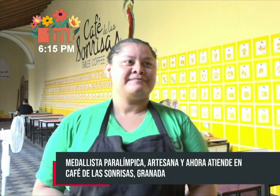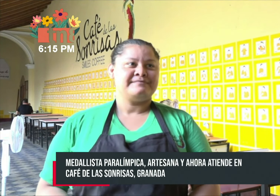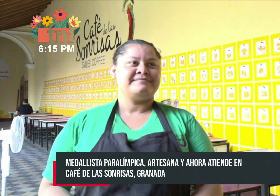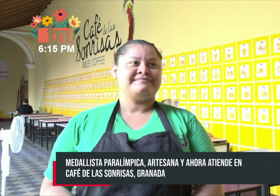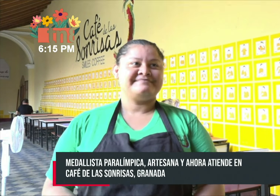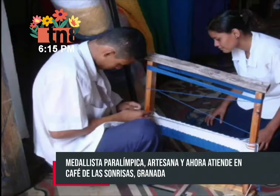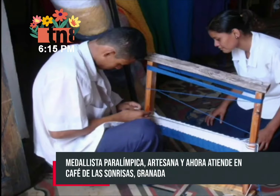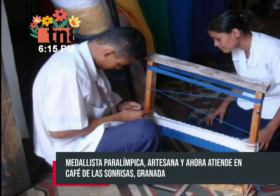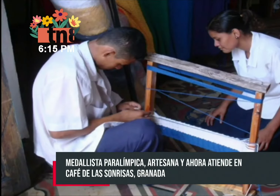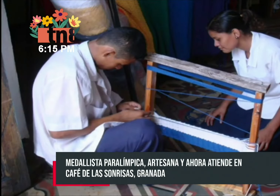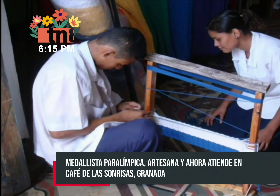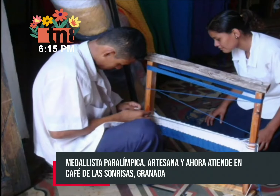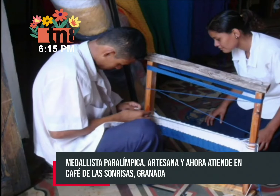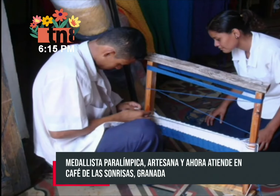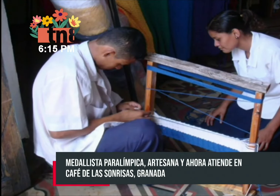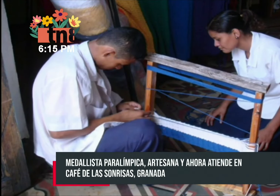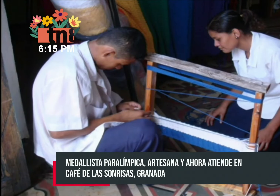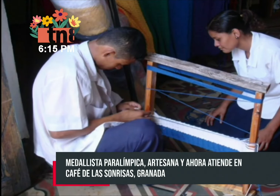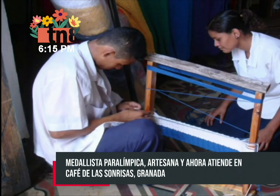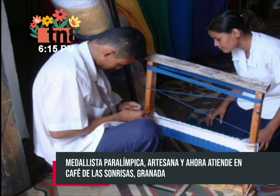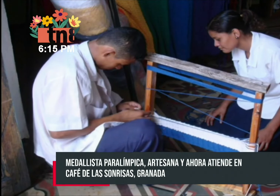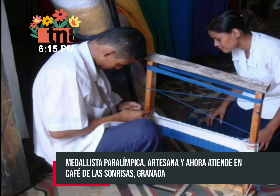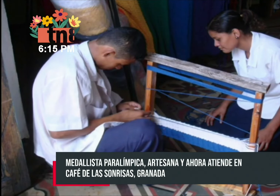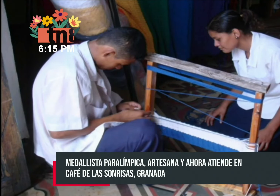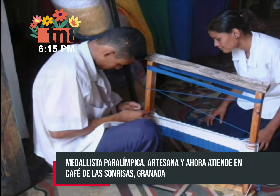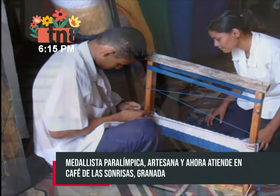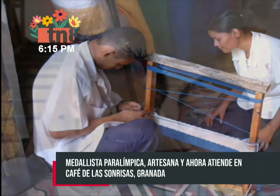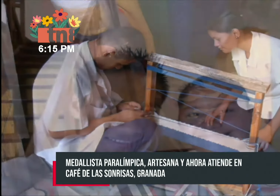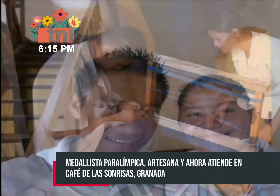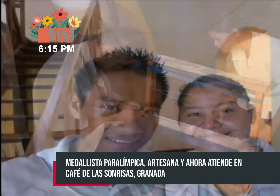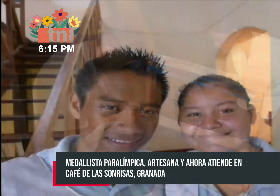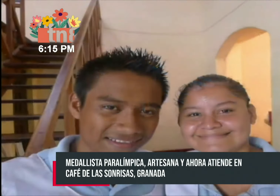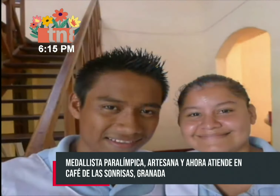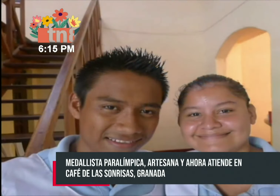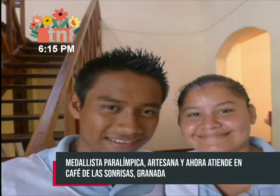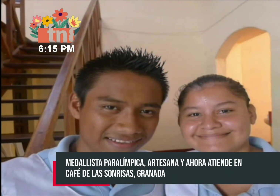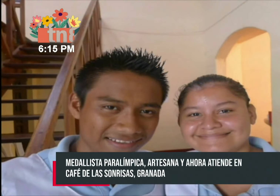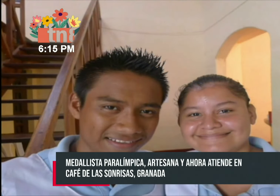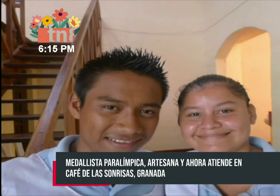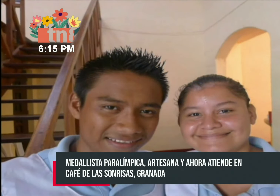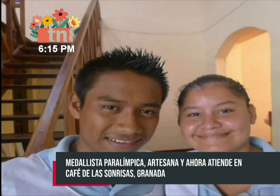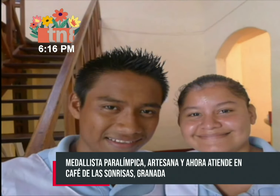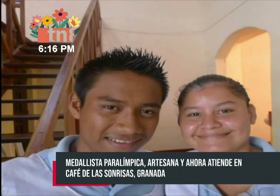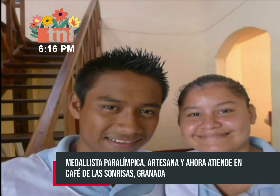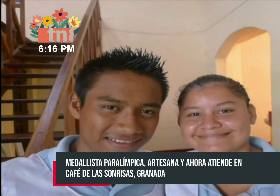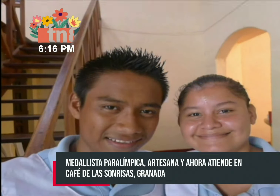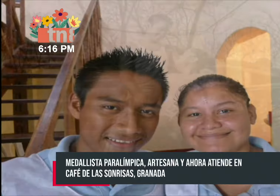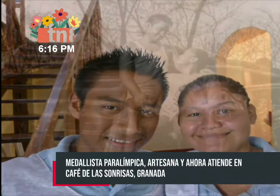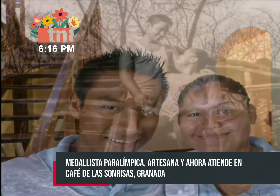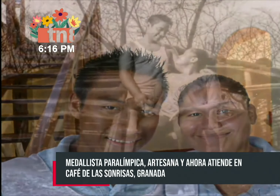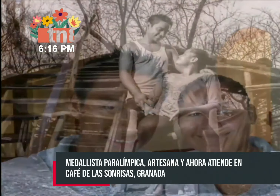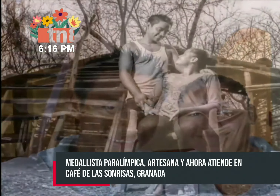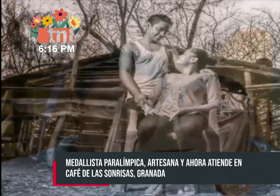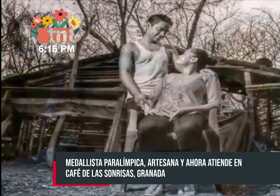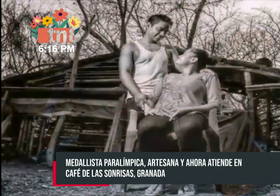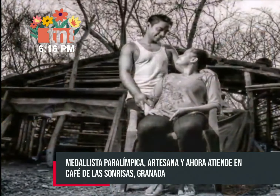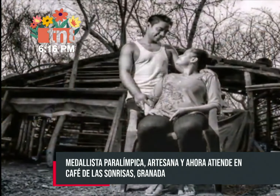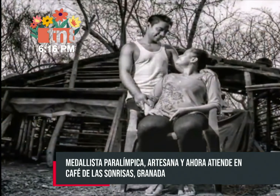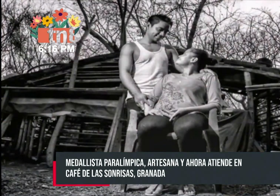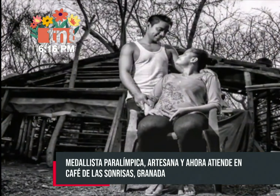nuevas. Aquí, mientras desarrollaba sus labores, conoció a Rodolfo Sánchez, quien sería años más tarde su esposo,